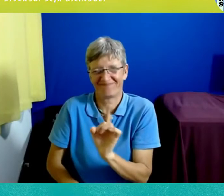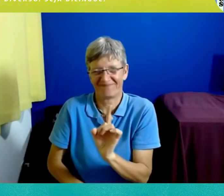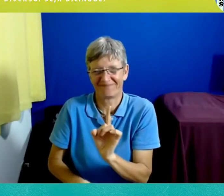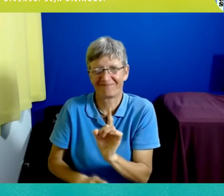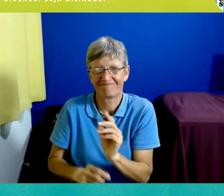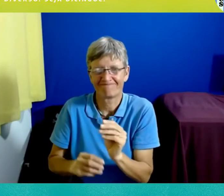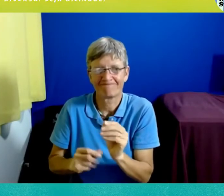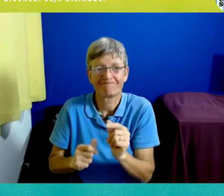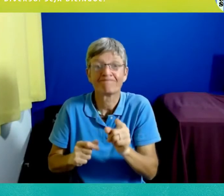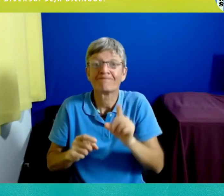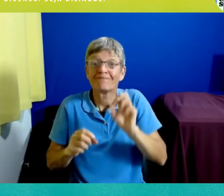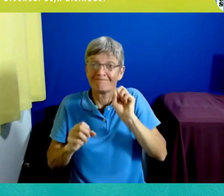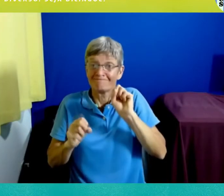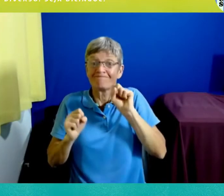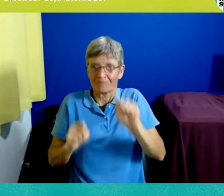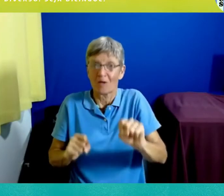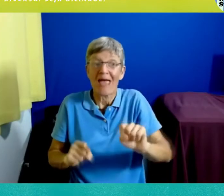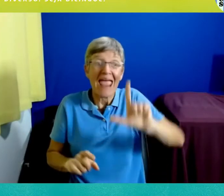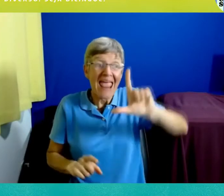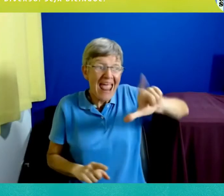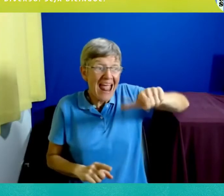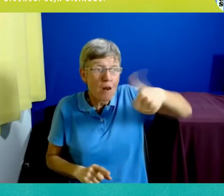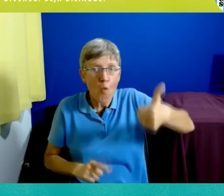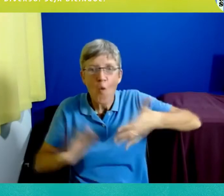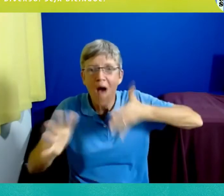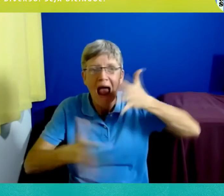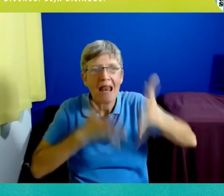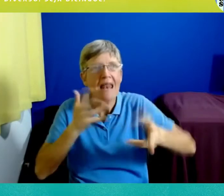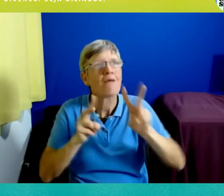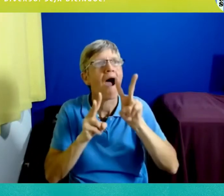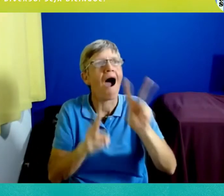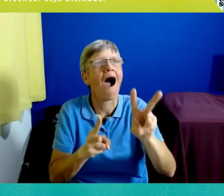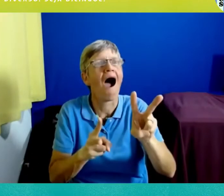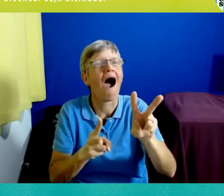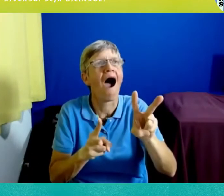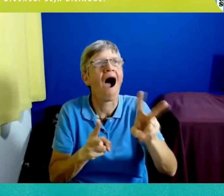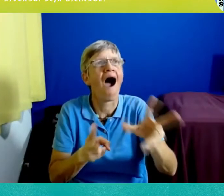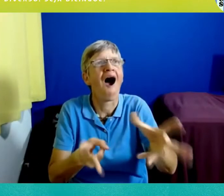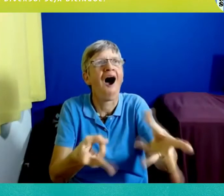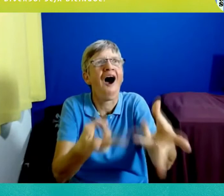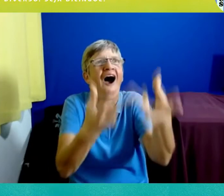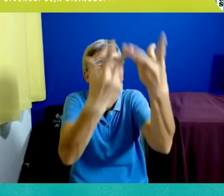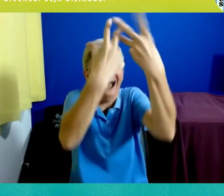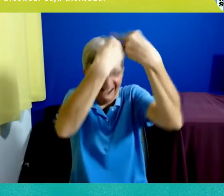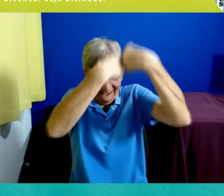não emociona, não a emociona. Então, a L2,